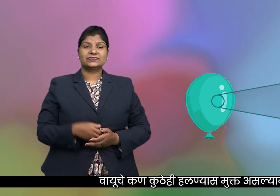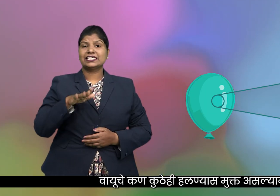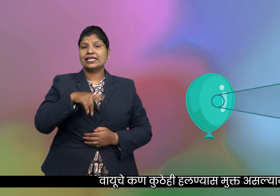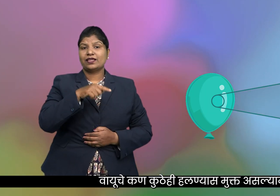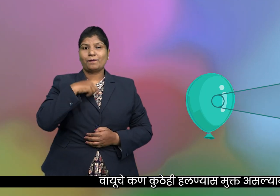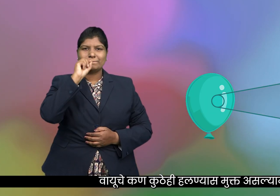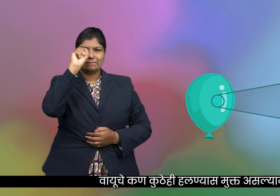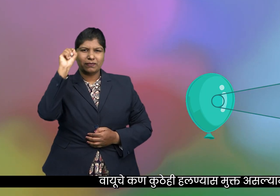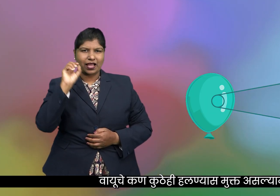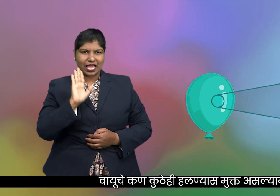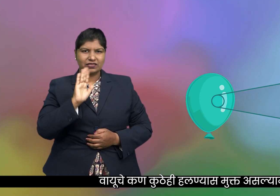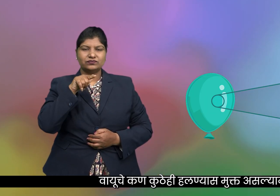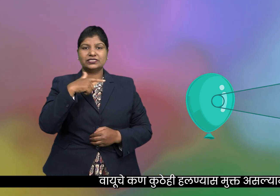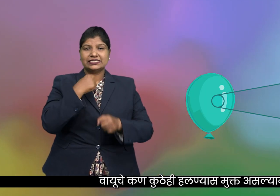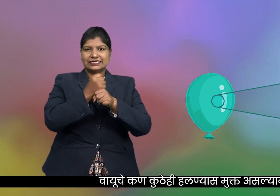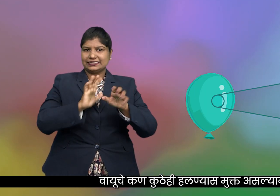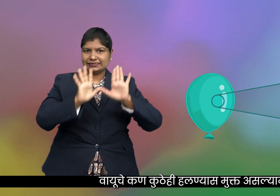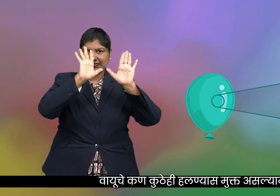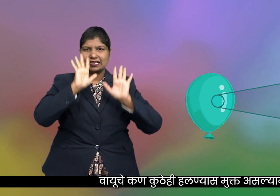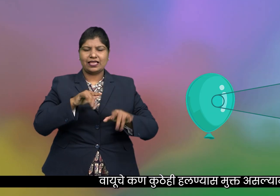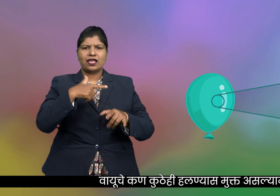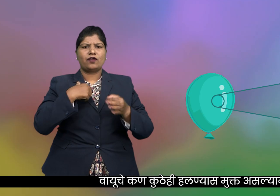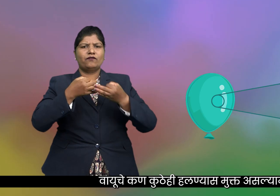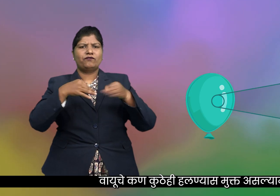वायूचे कण कुठेही हलवण्यास मुक्त असल्याने